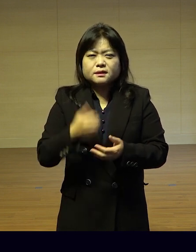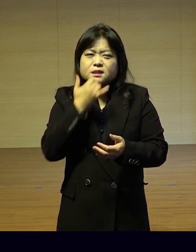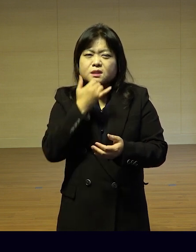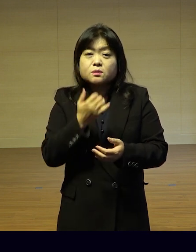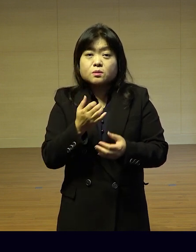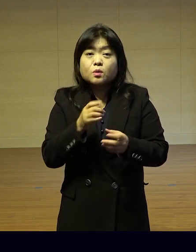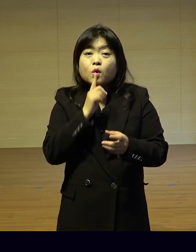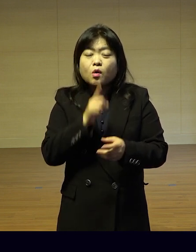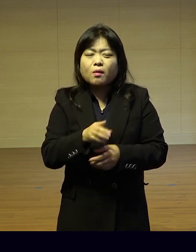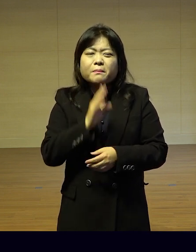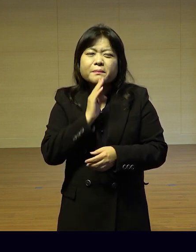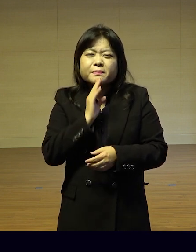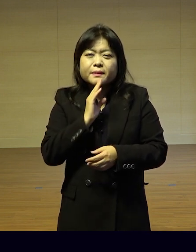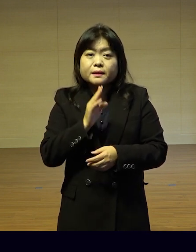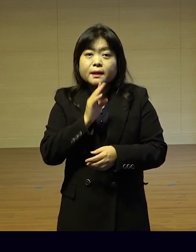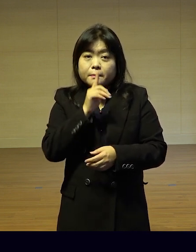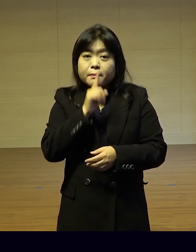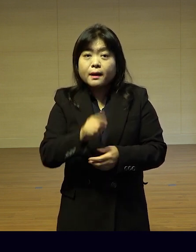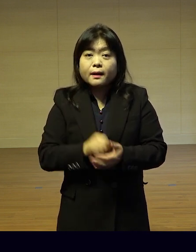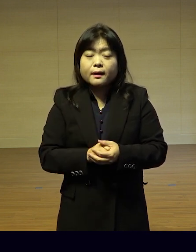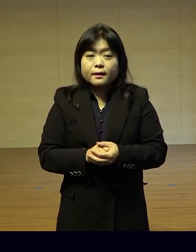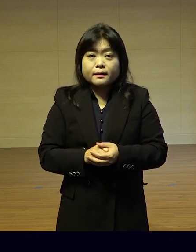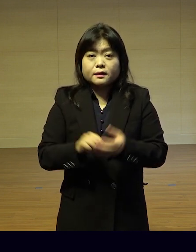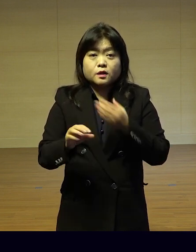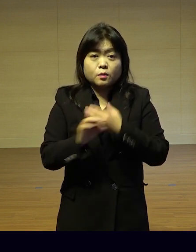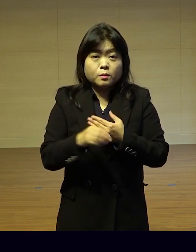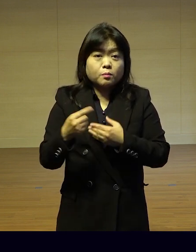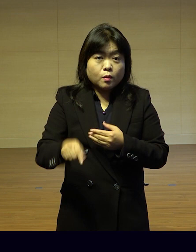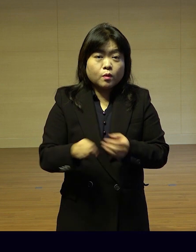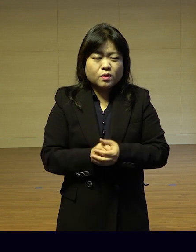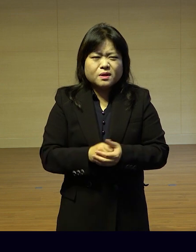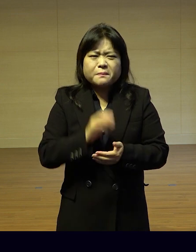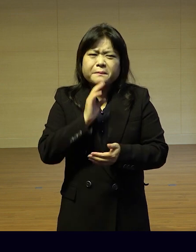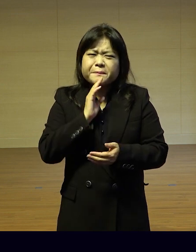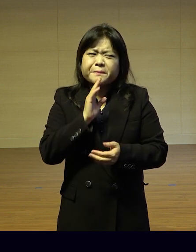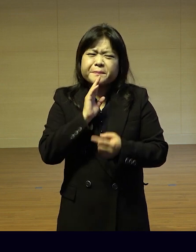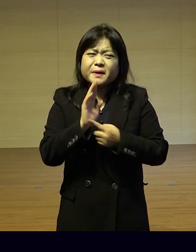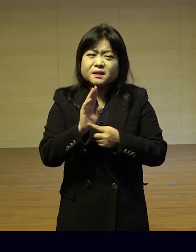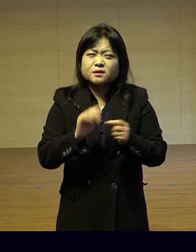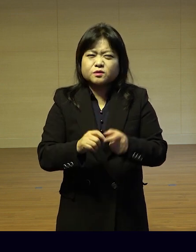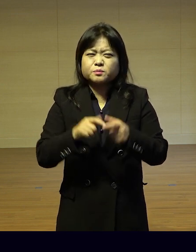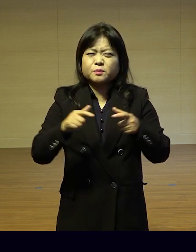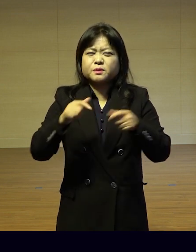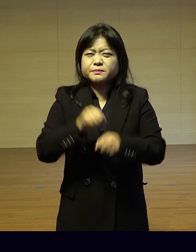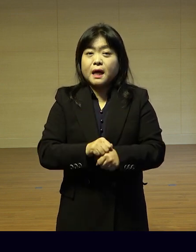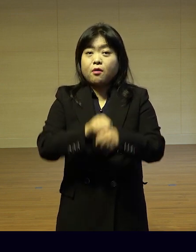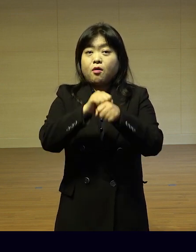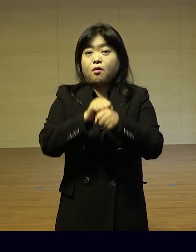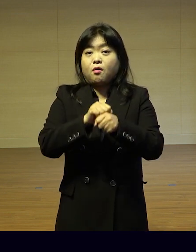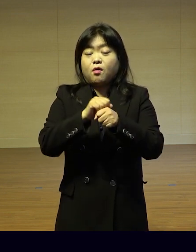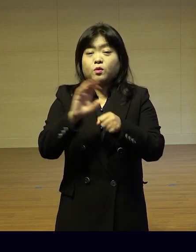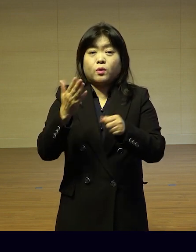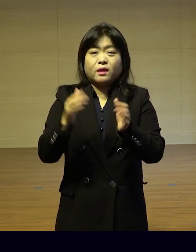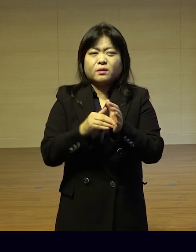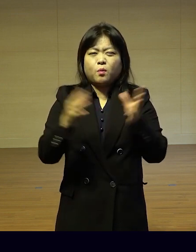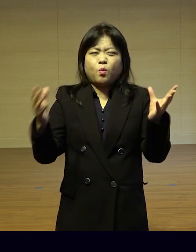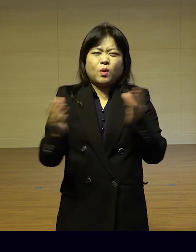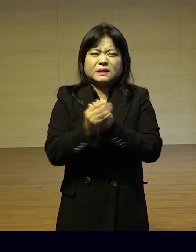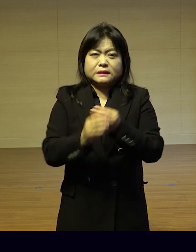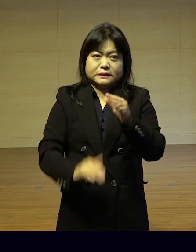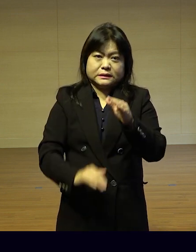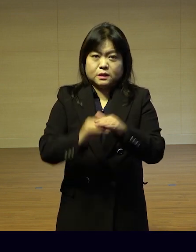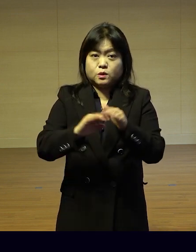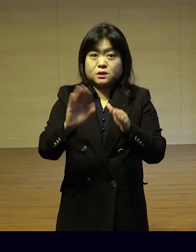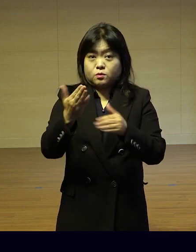맞다는 것이고요. 그 다음에 이 맞는 것이 점차 쌓여져 가지고 완전히 채워졌을 때 칸이,